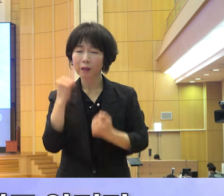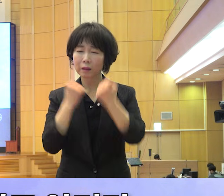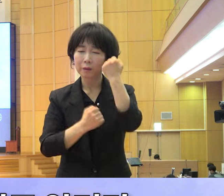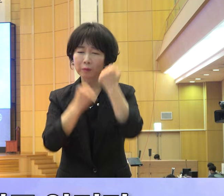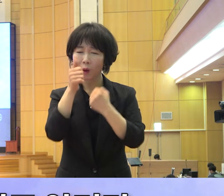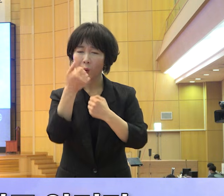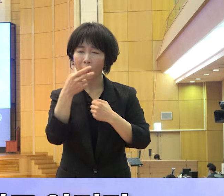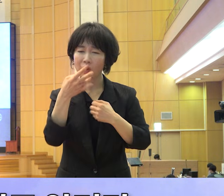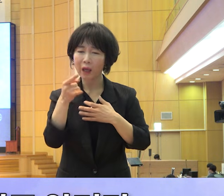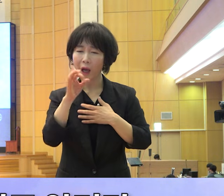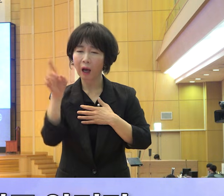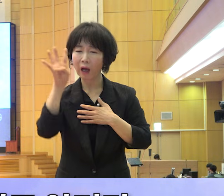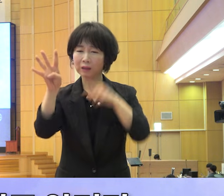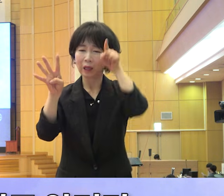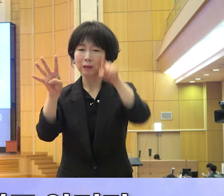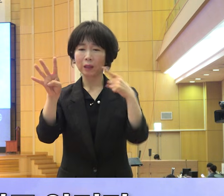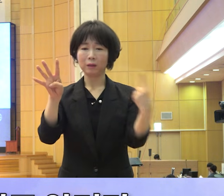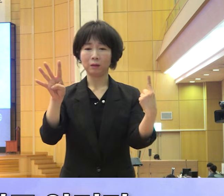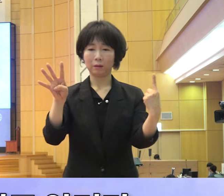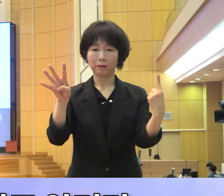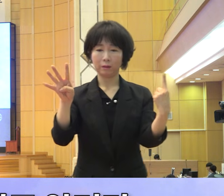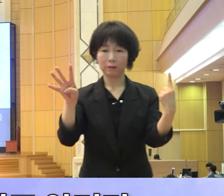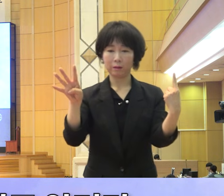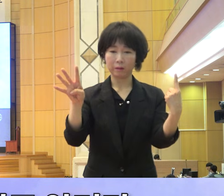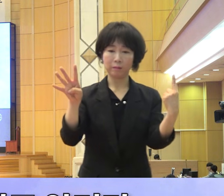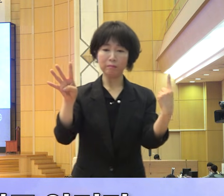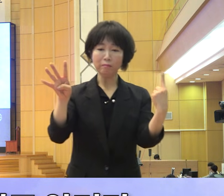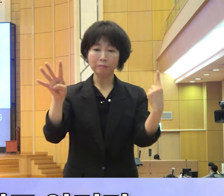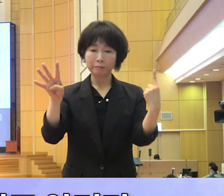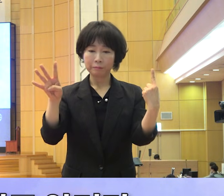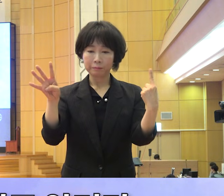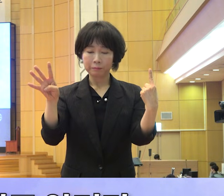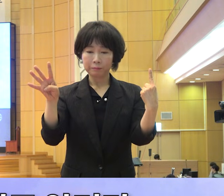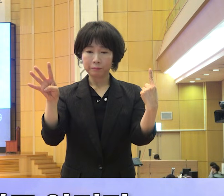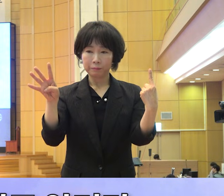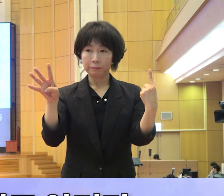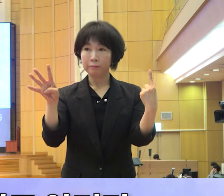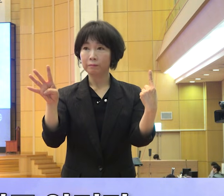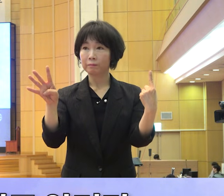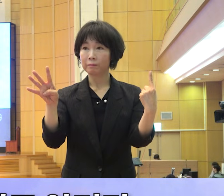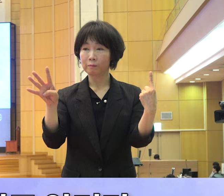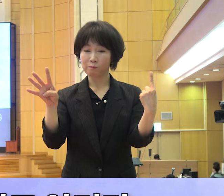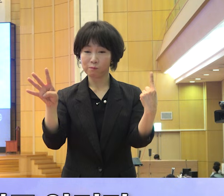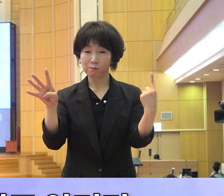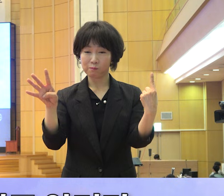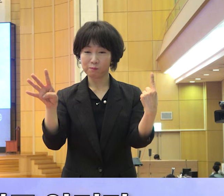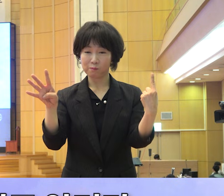호세아 4장 1절 1258페이지 구약성경입니다.